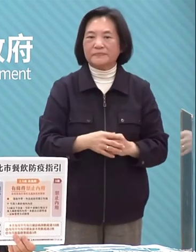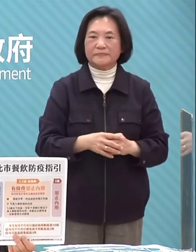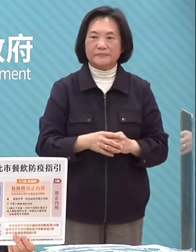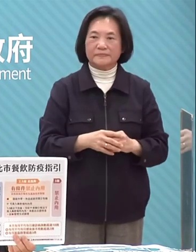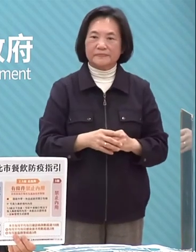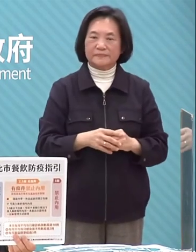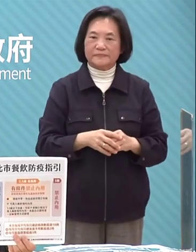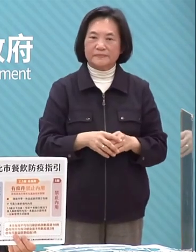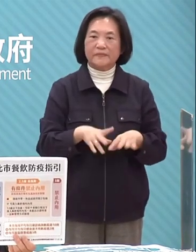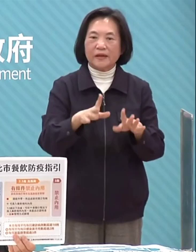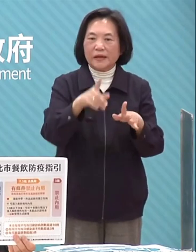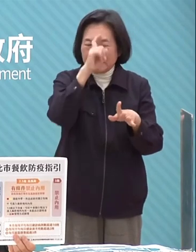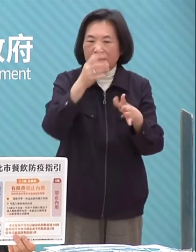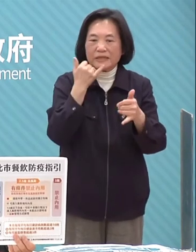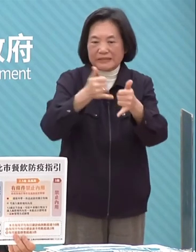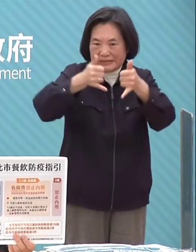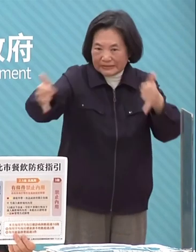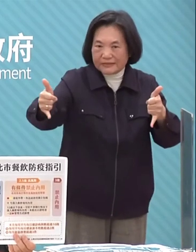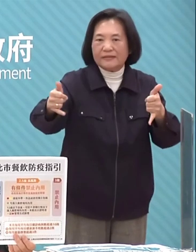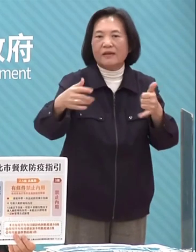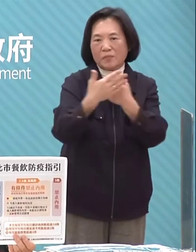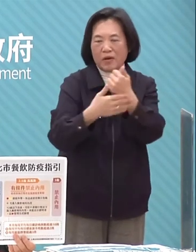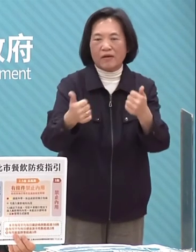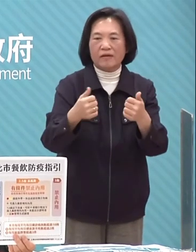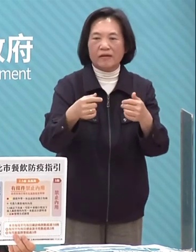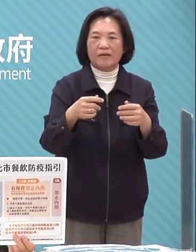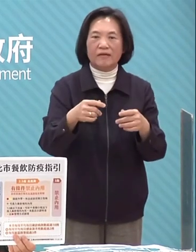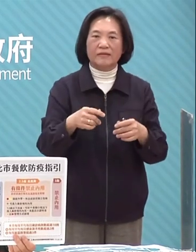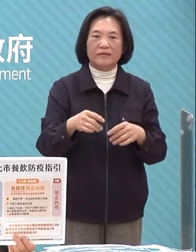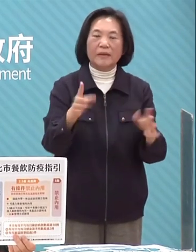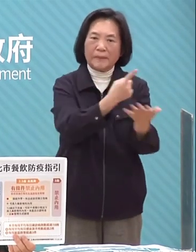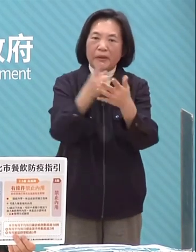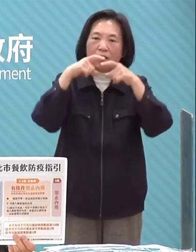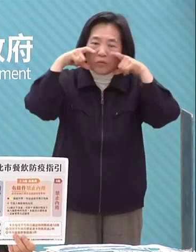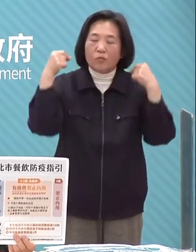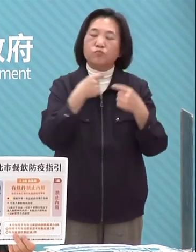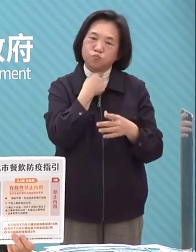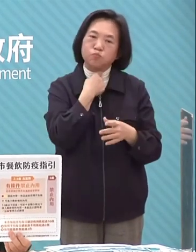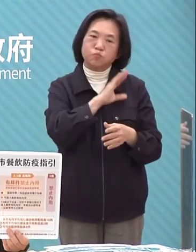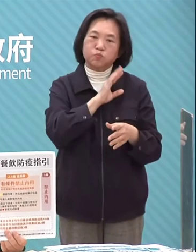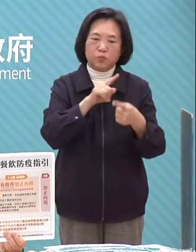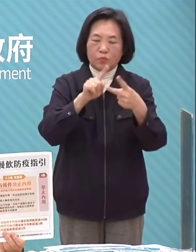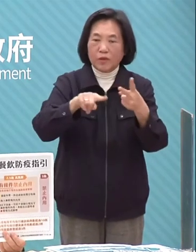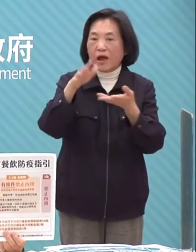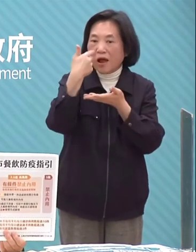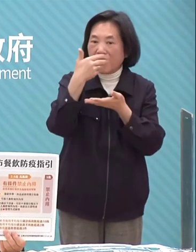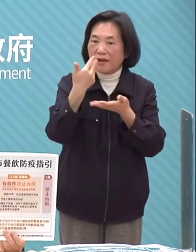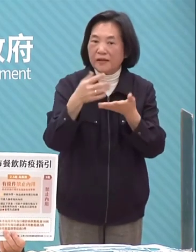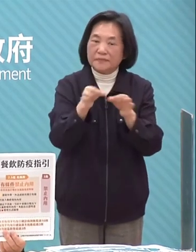是保持社交距离，这是一个策略但在里面还是要大家严格戴口罩。餐厅是这